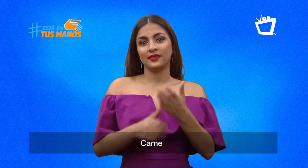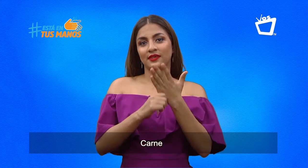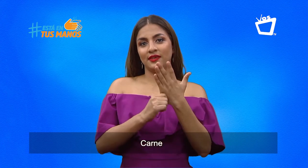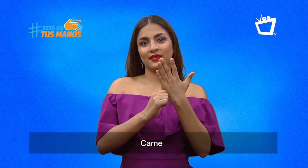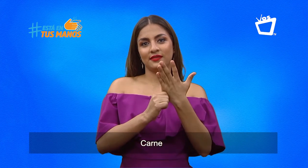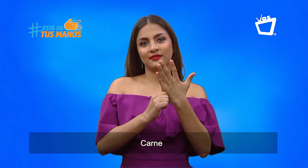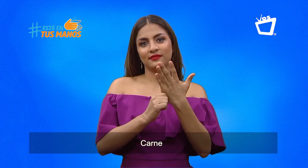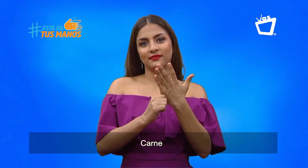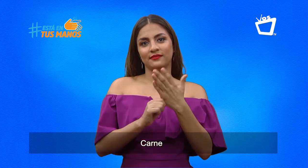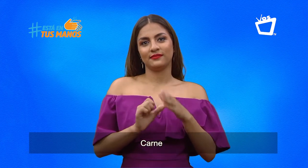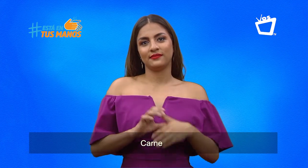carne